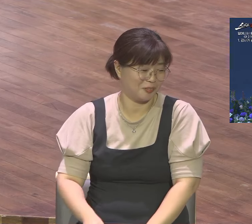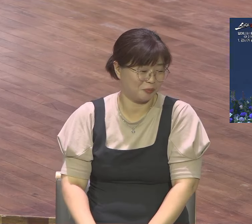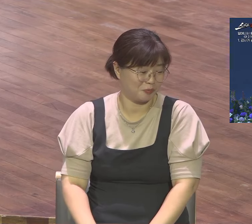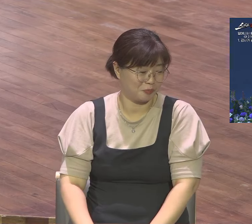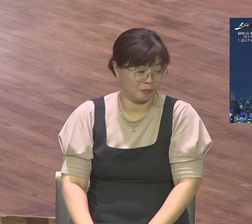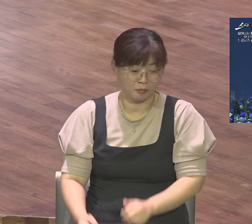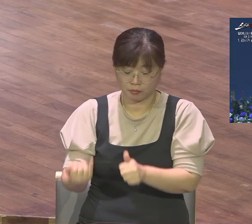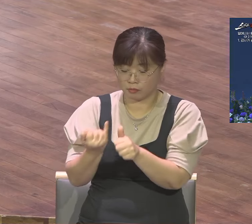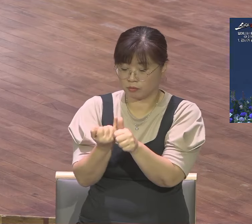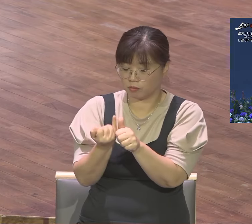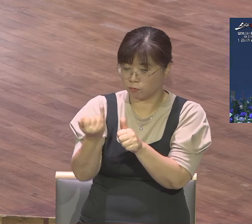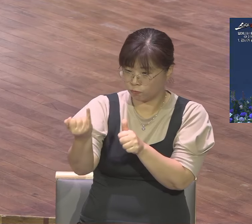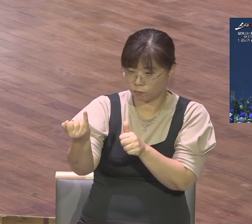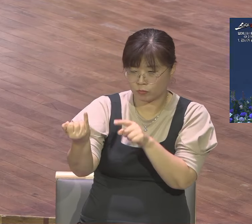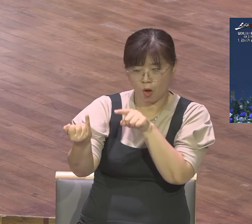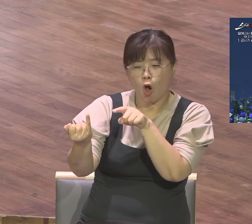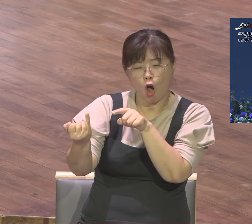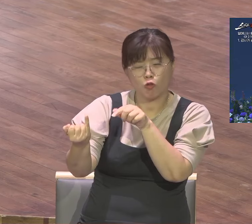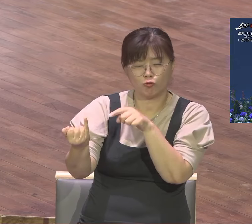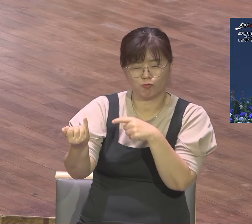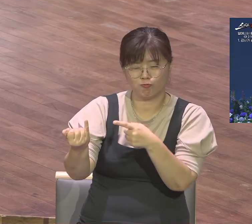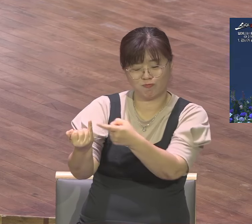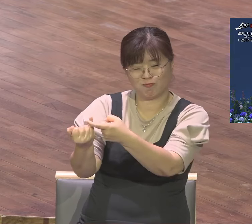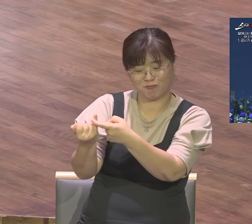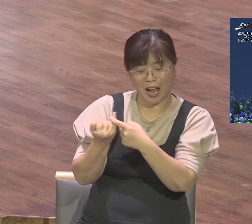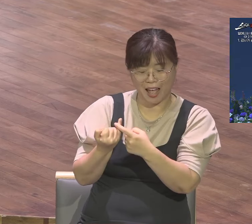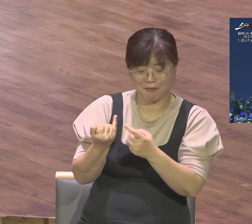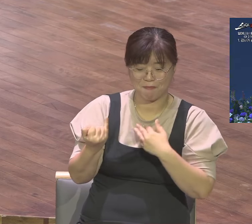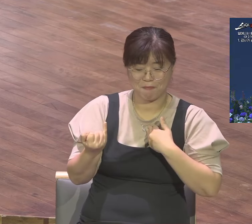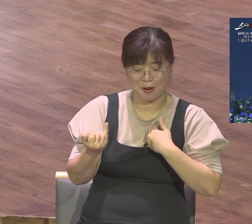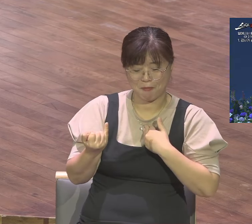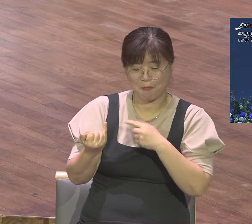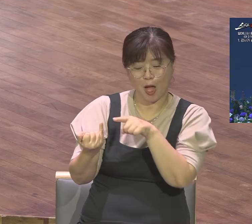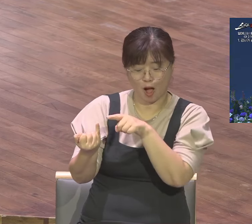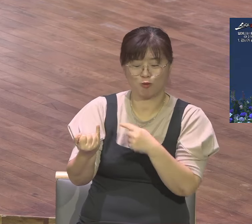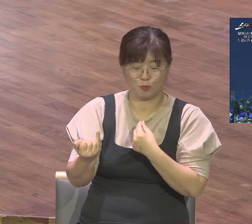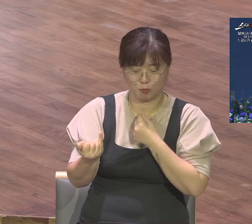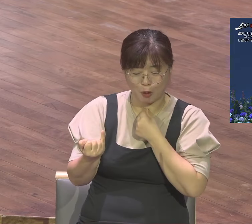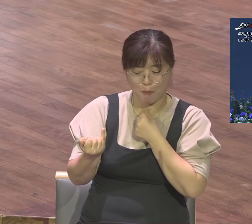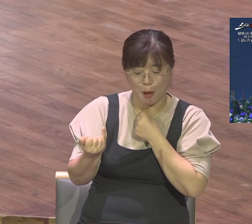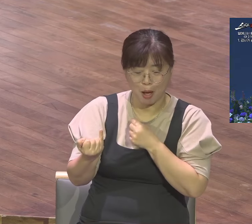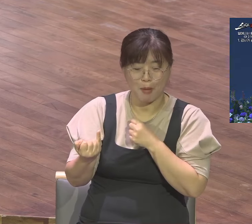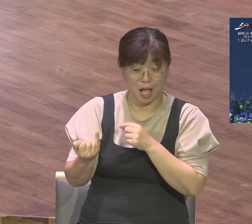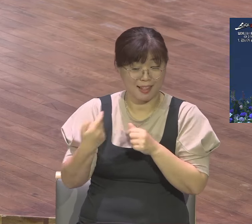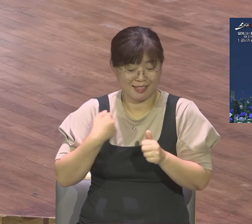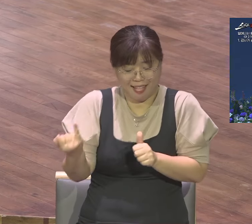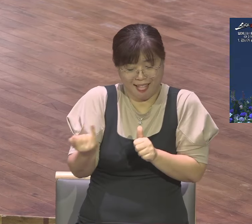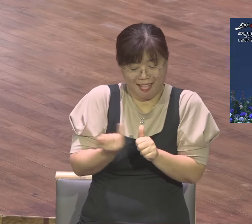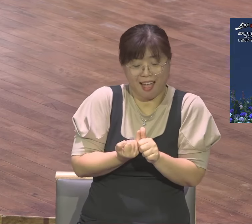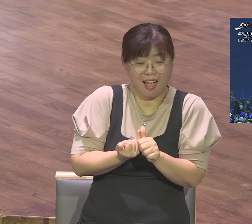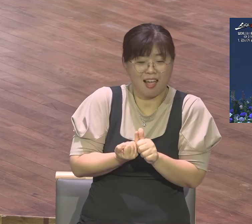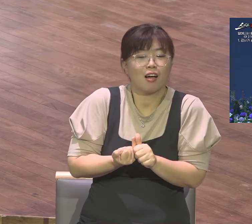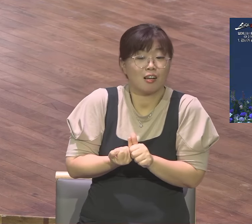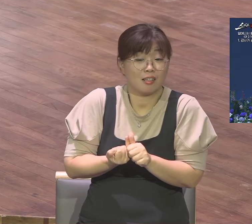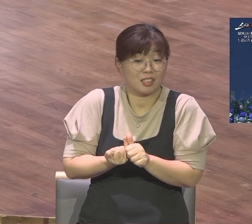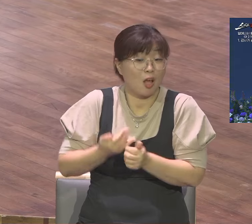자, 신랑인 솔로몬은 넘치는 사랑을 가지고 신부인 술람미 여인을 부르고